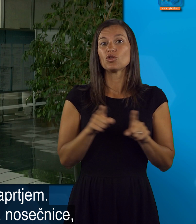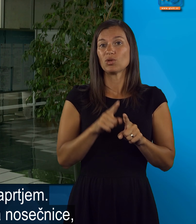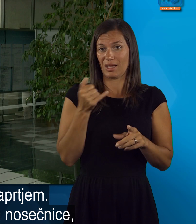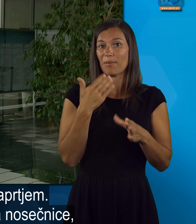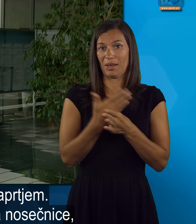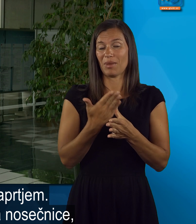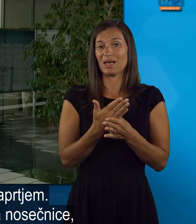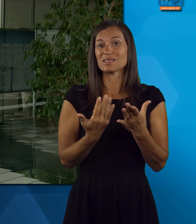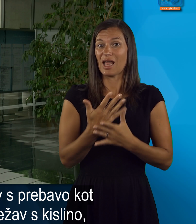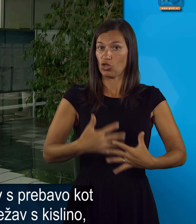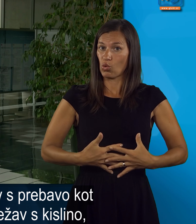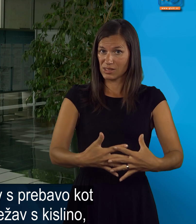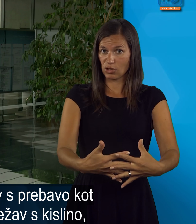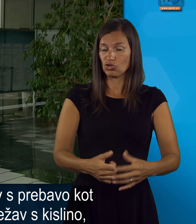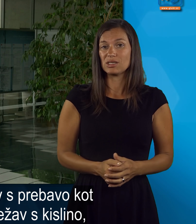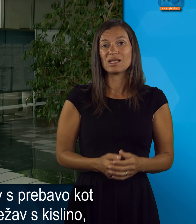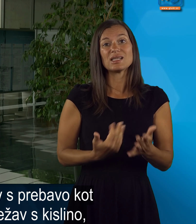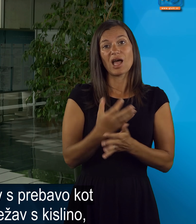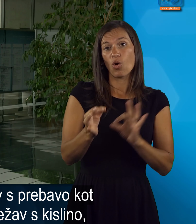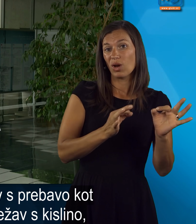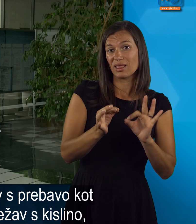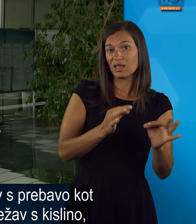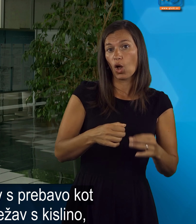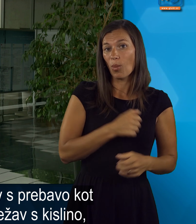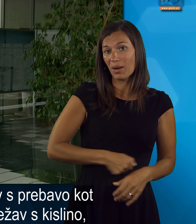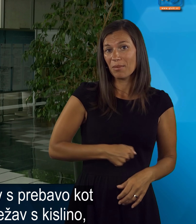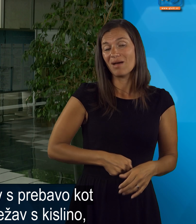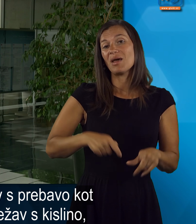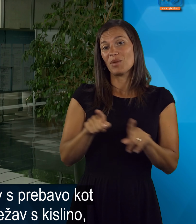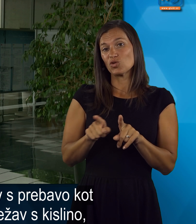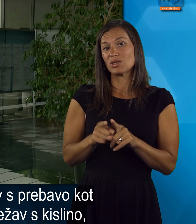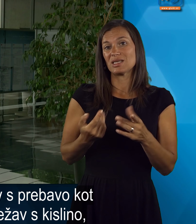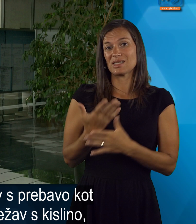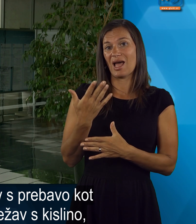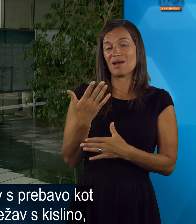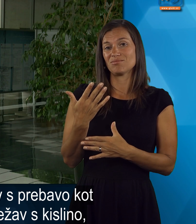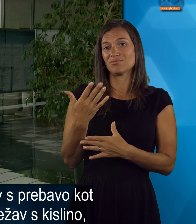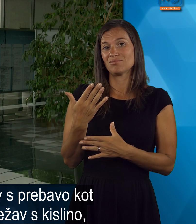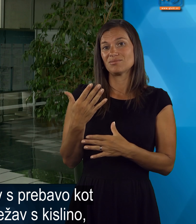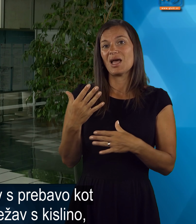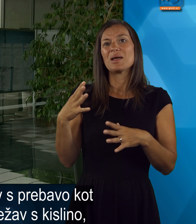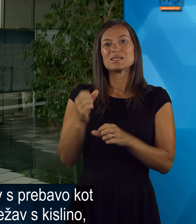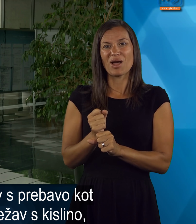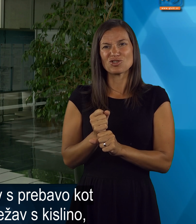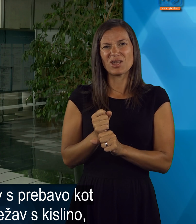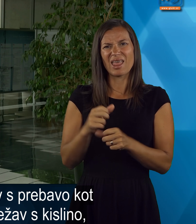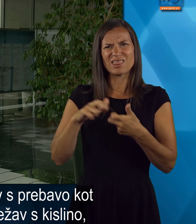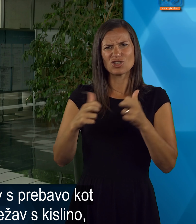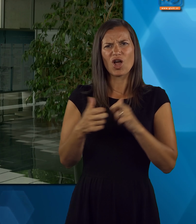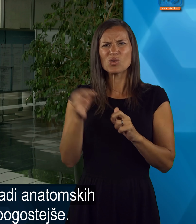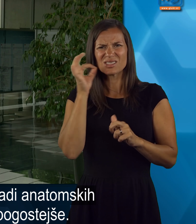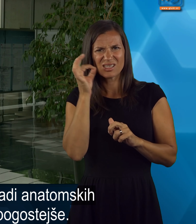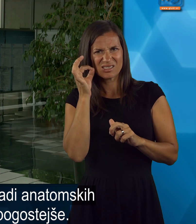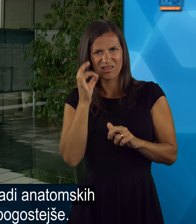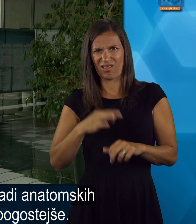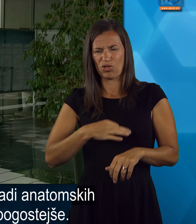za nosečnice, tako za ureditev prebave kot zmanjšanje za težav z kislino, ki